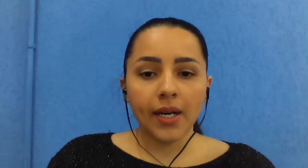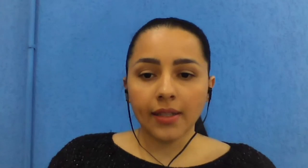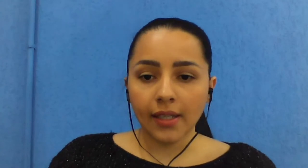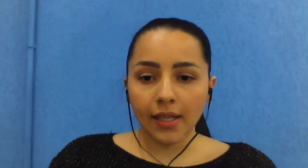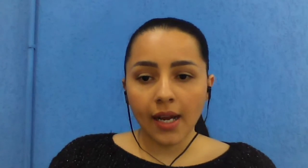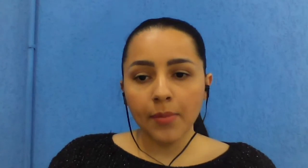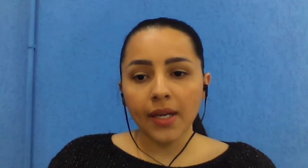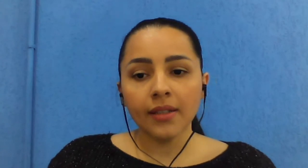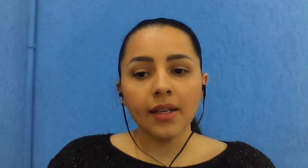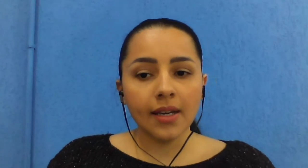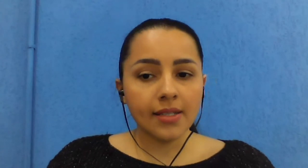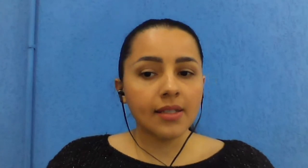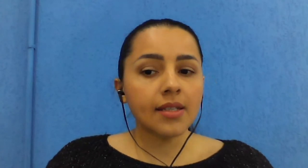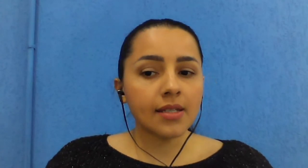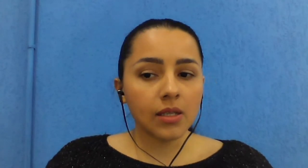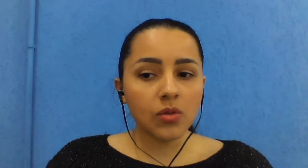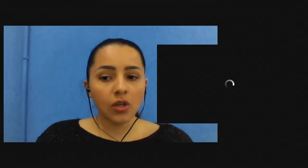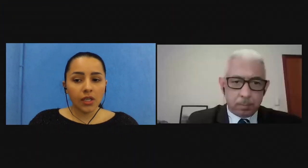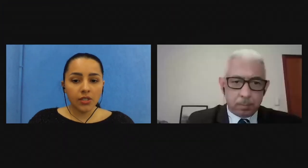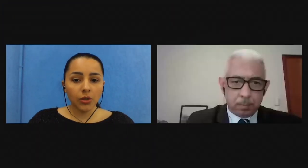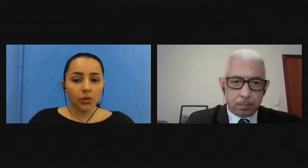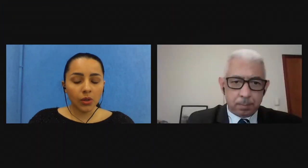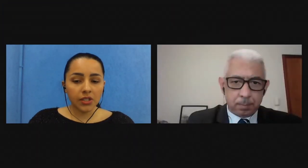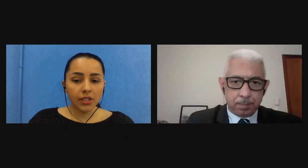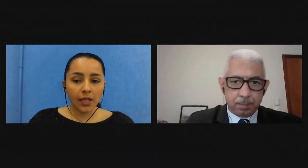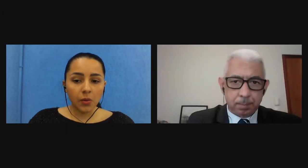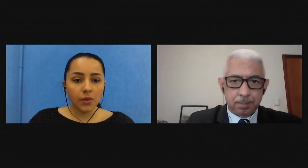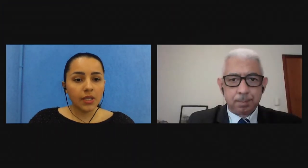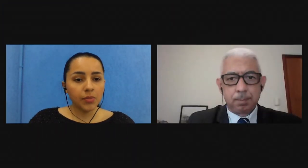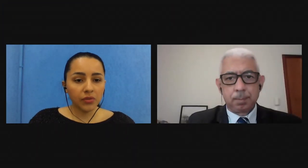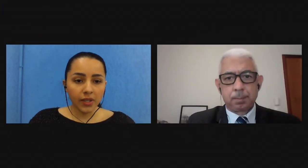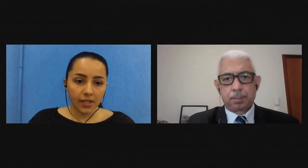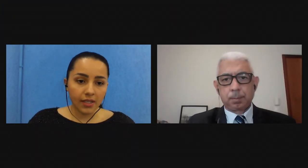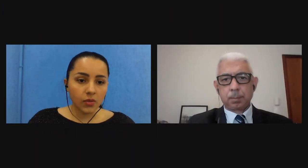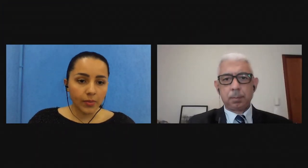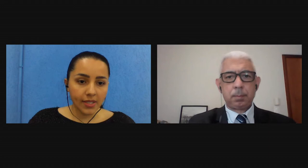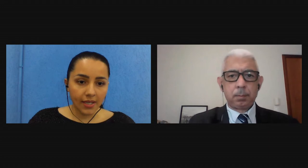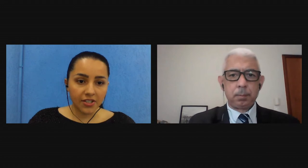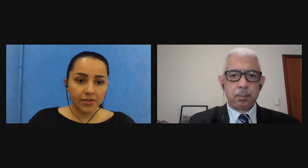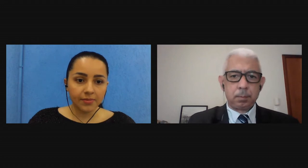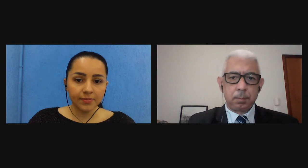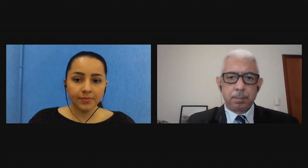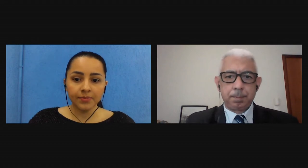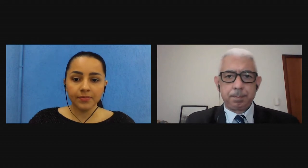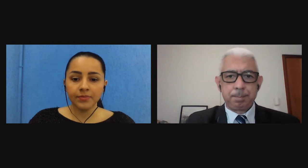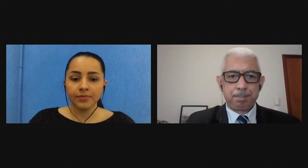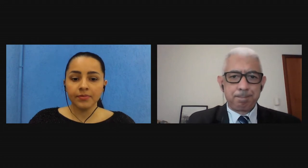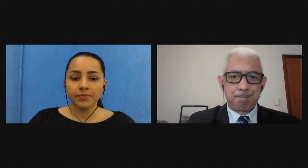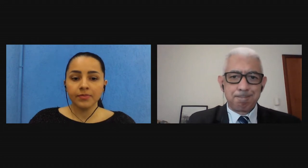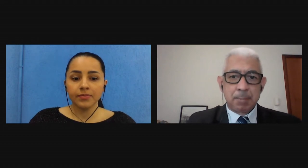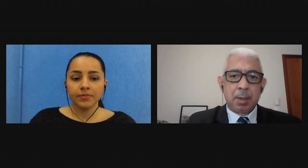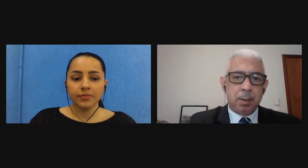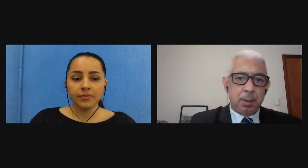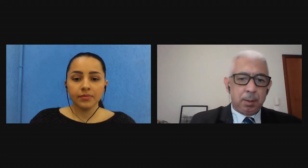Andrade, para declarar aberta esta sessão solene de outorga de grau e proferir a sua mensagem.